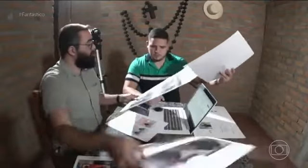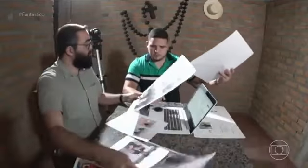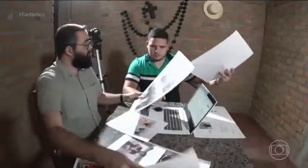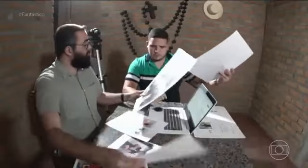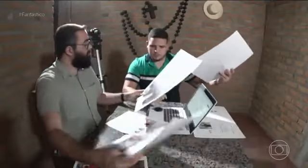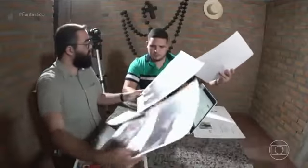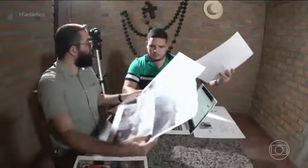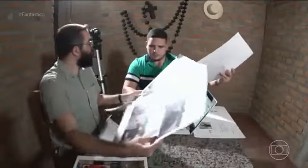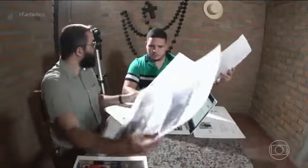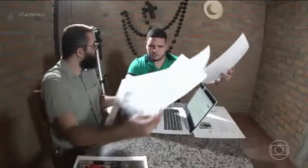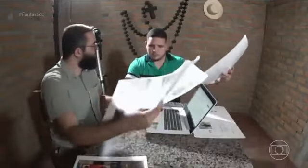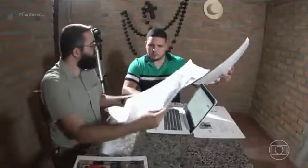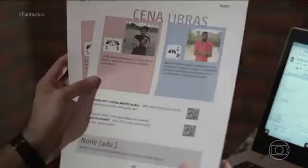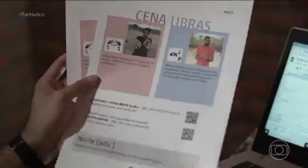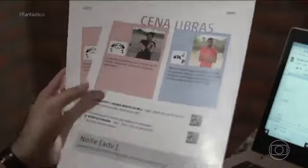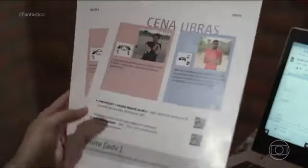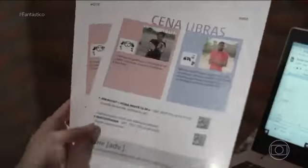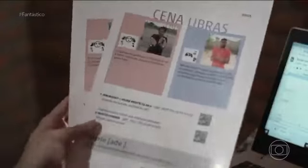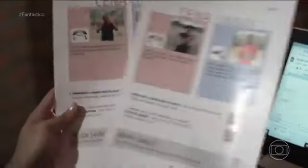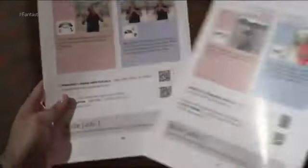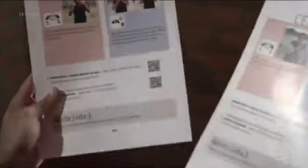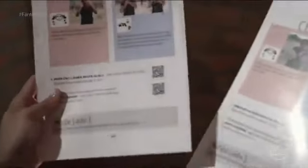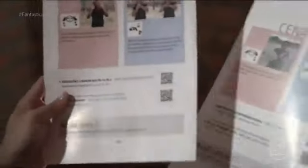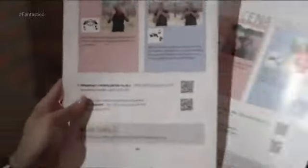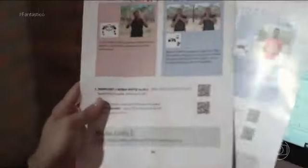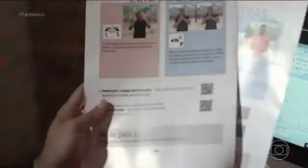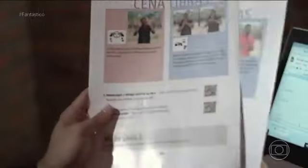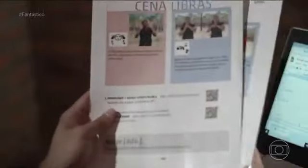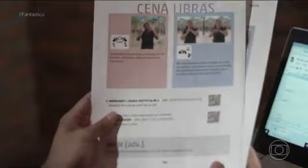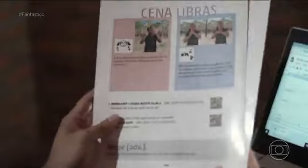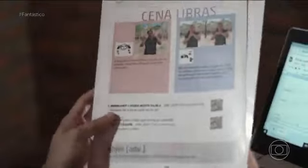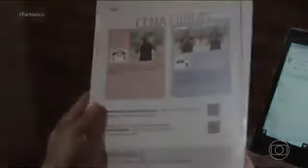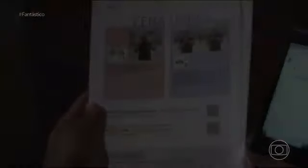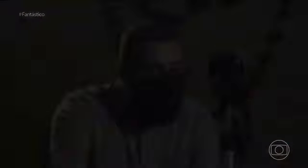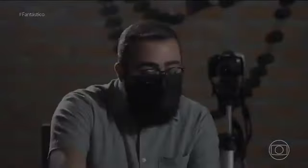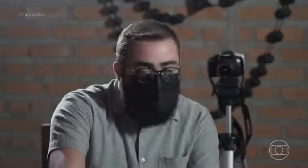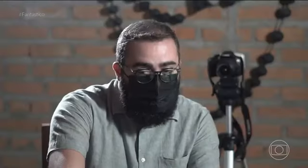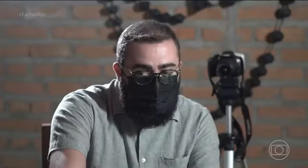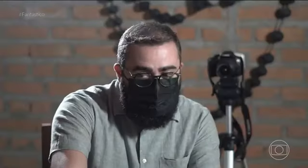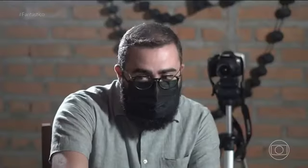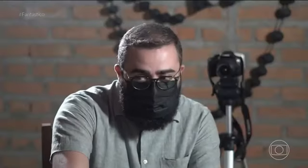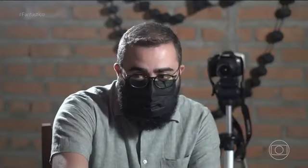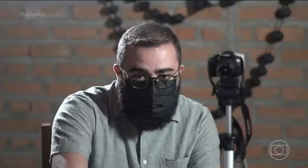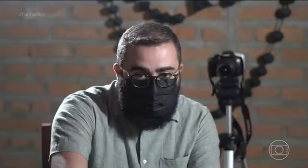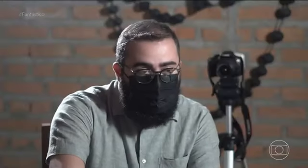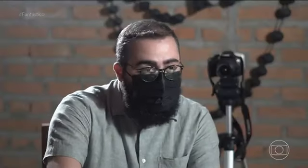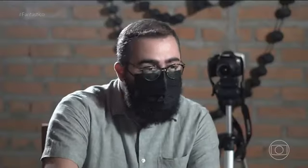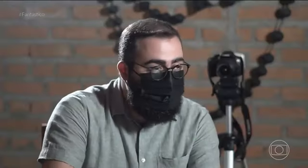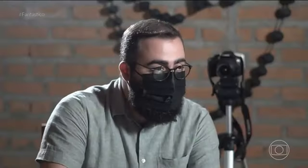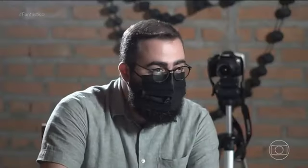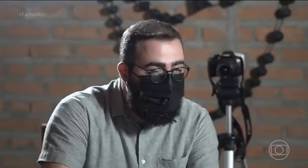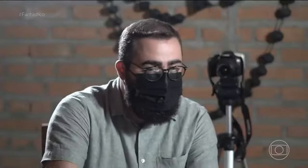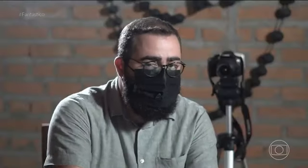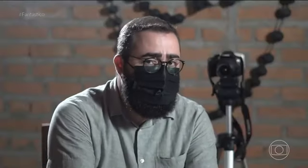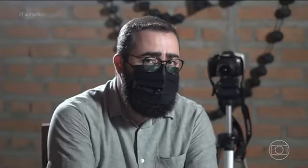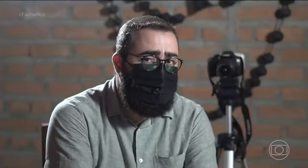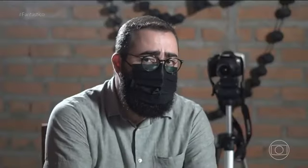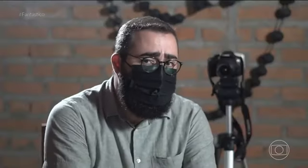criaram essa língua aqui, fazer com que as gerações futuras tenham acesso a esse material, né, esse registro dessa